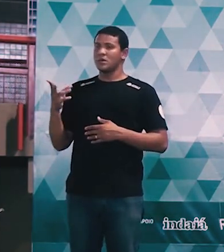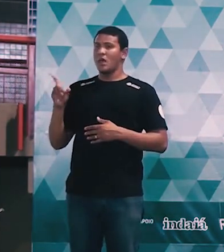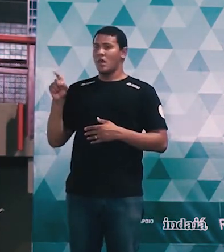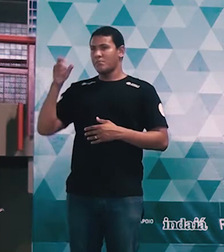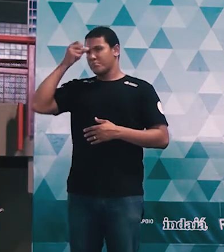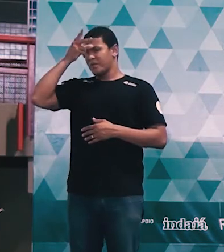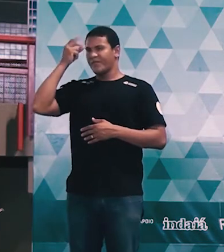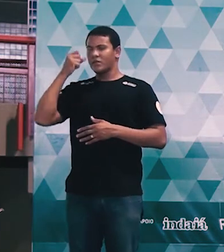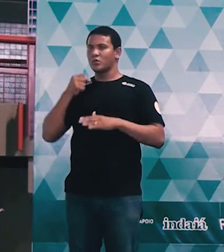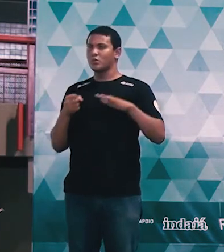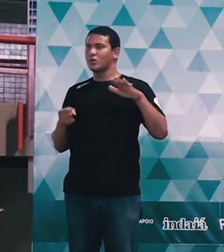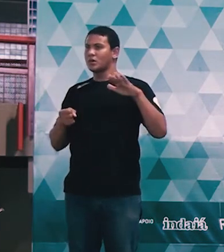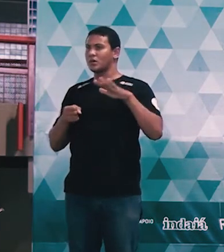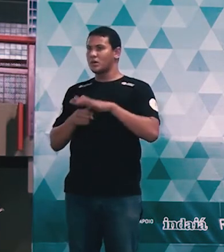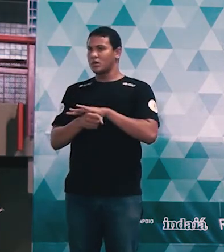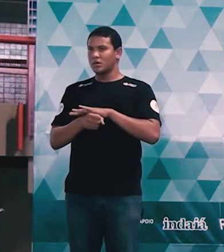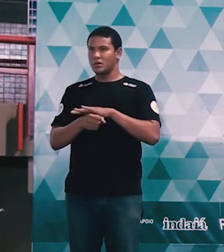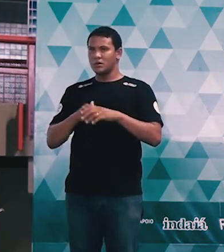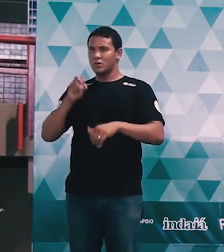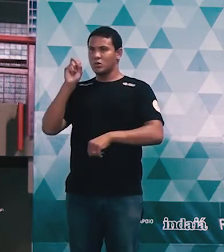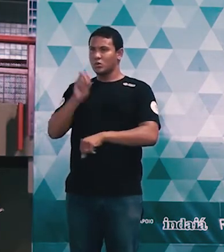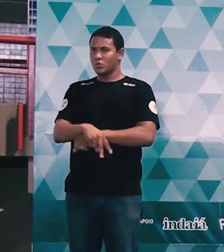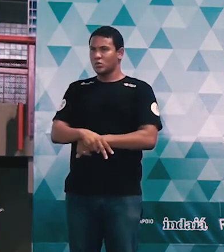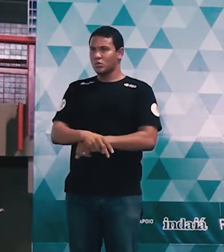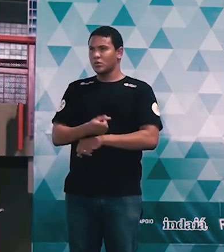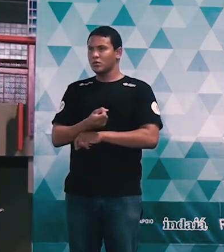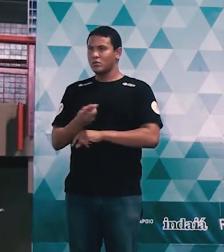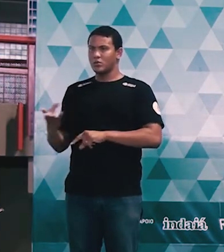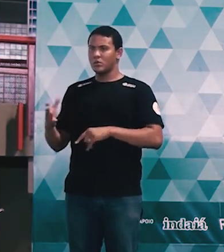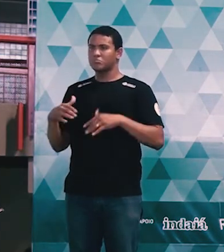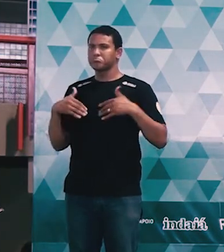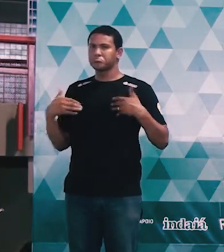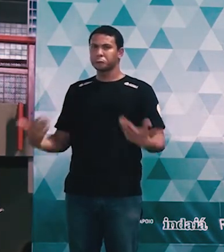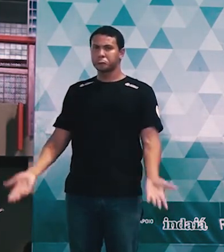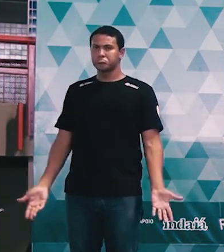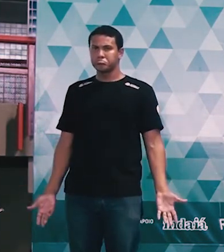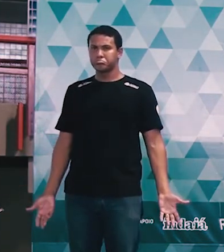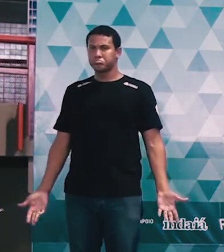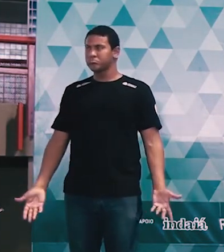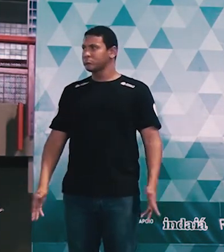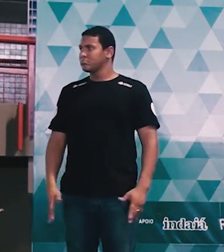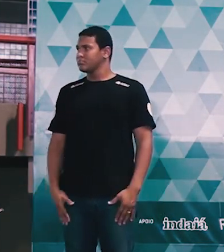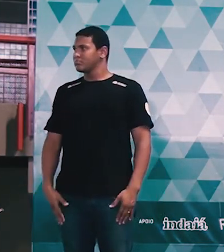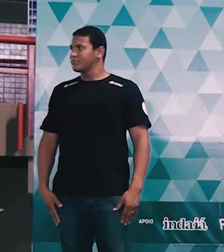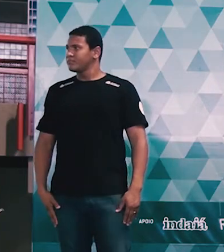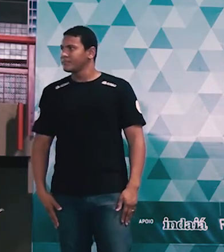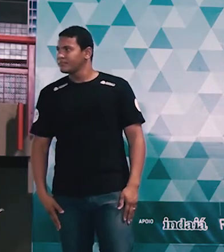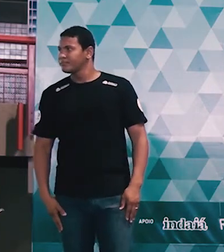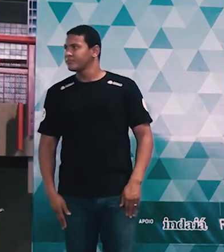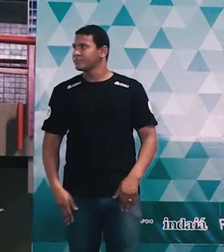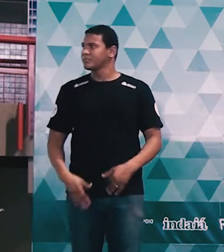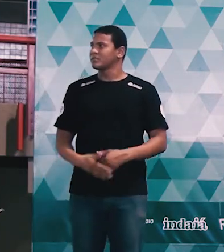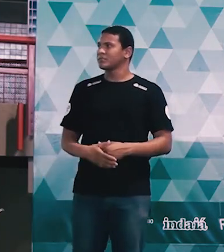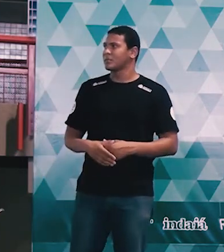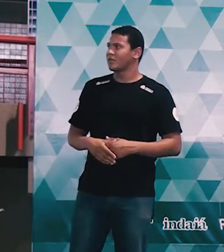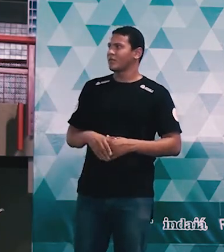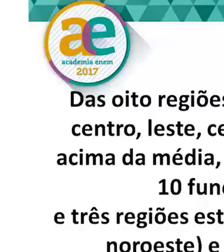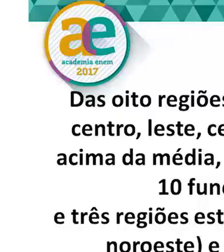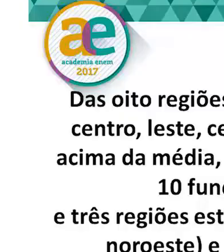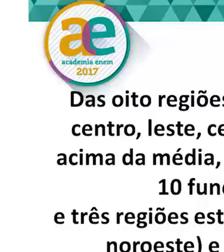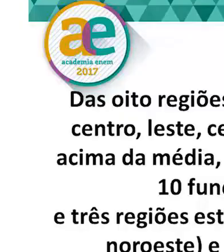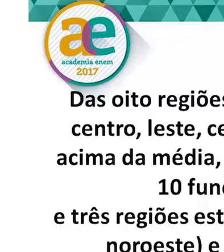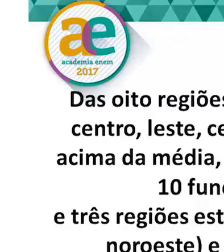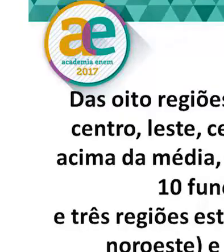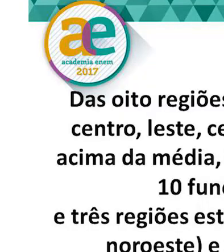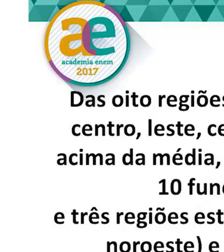prefeitura deverá contratar? Qual a quantidade de funcionários que a prefeitura deverá contratar? Então, o que é que a gente vai dividir? Eu não tenho que dividir